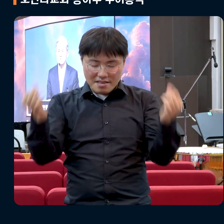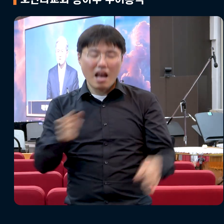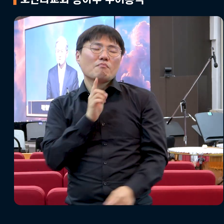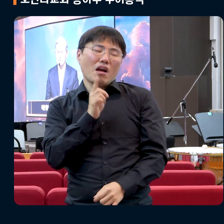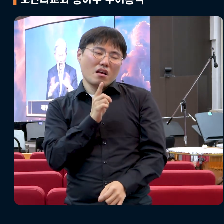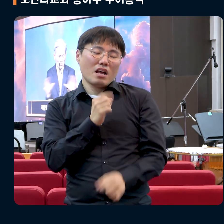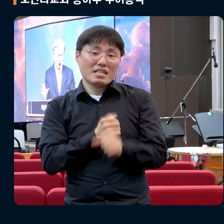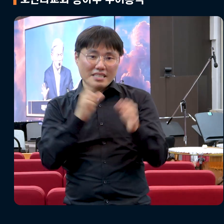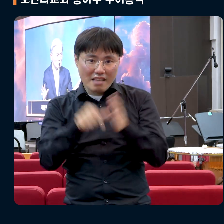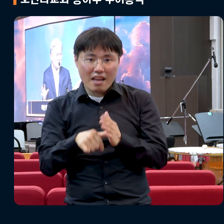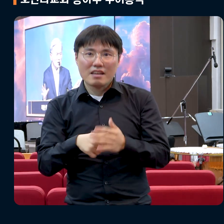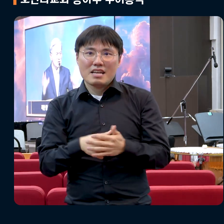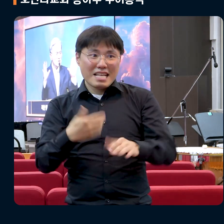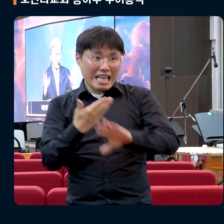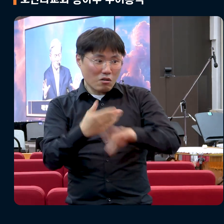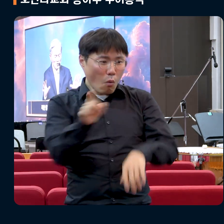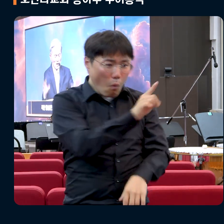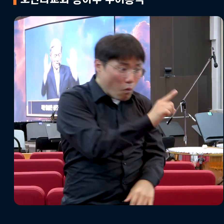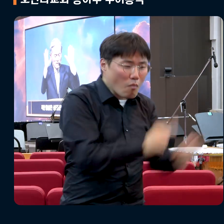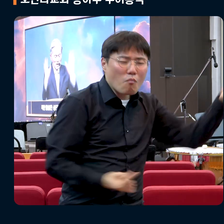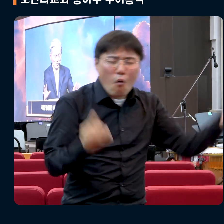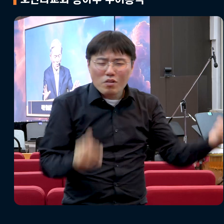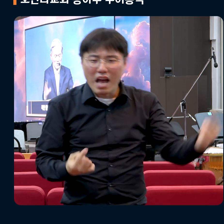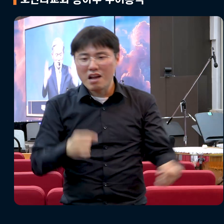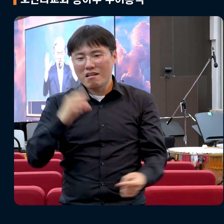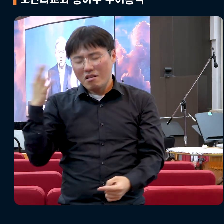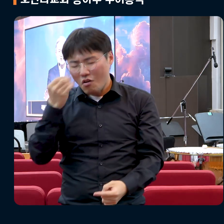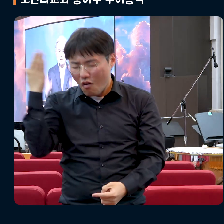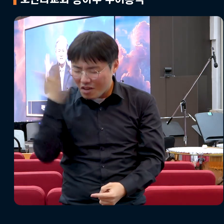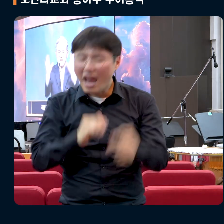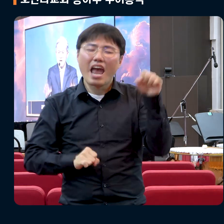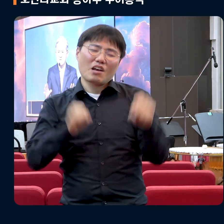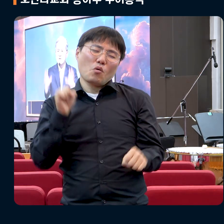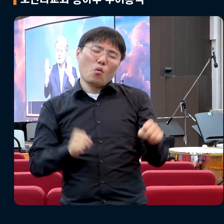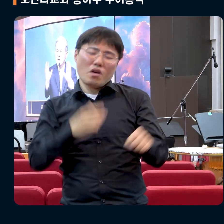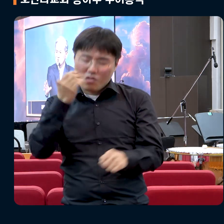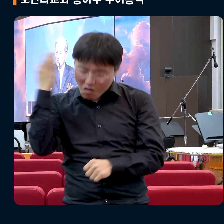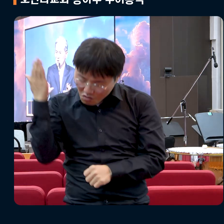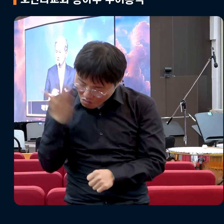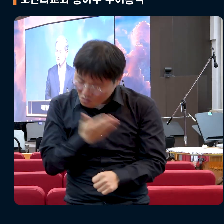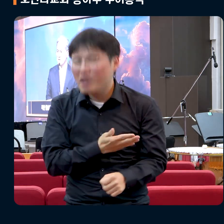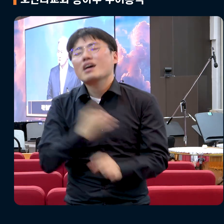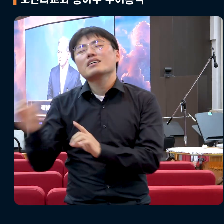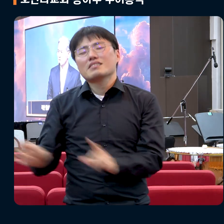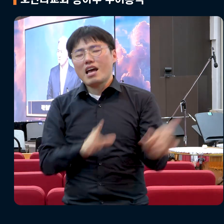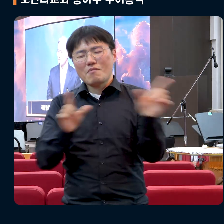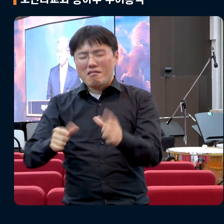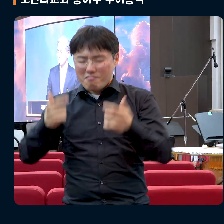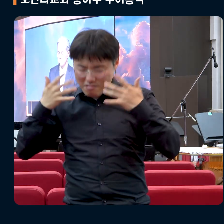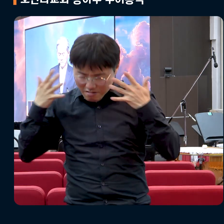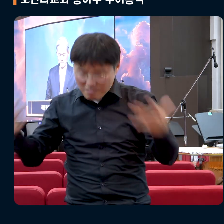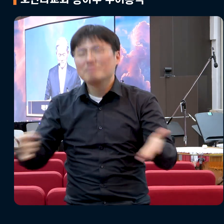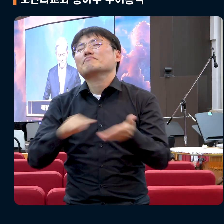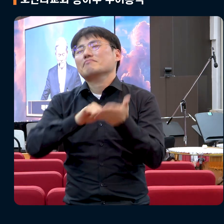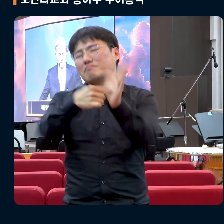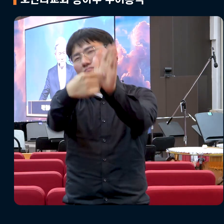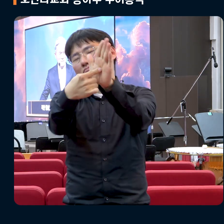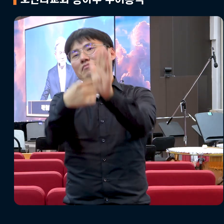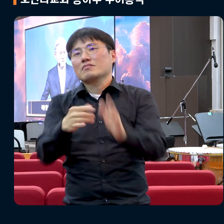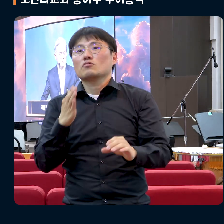빛이다 라고 말씀하시면서 다른 어떤 것보다 성결한 행동, 성결한 삶을 강조하고 계시는 거예요.